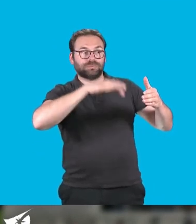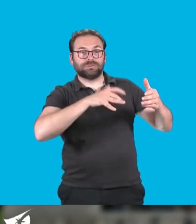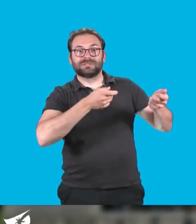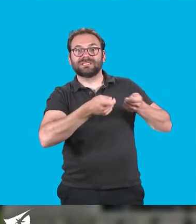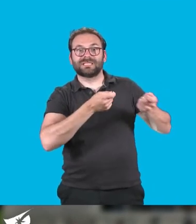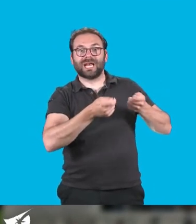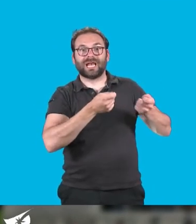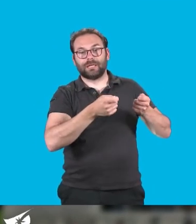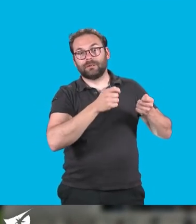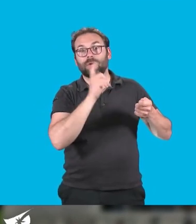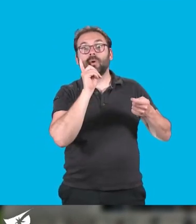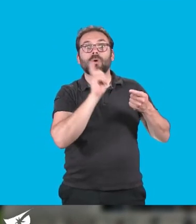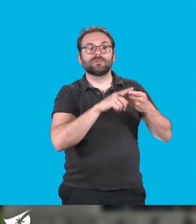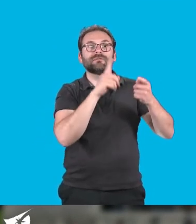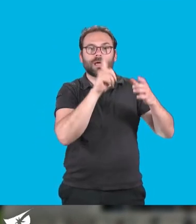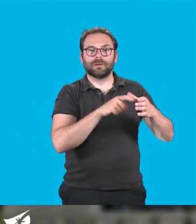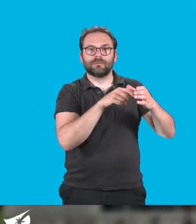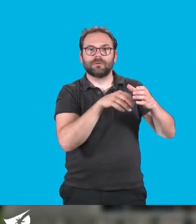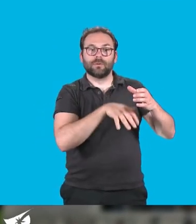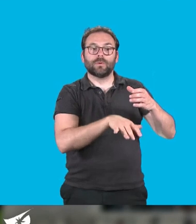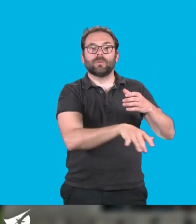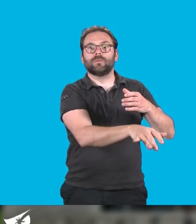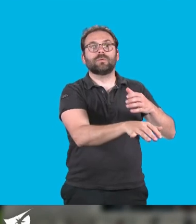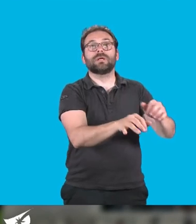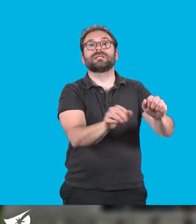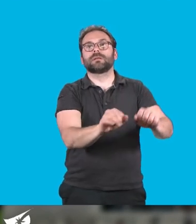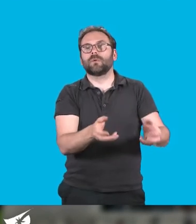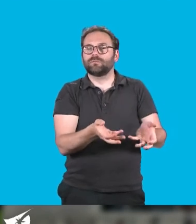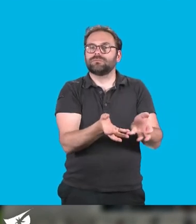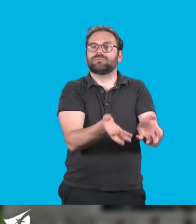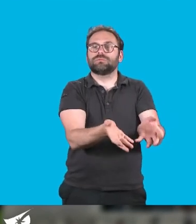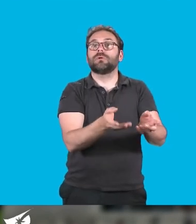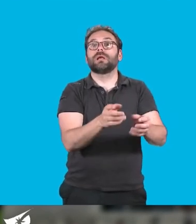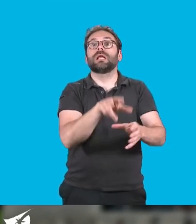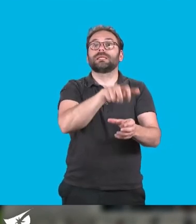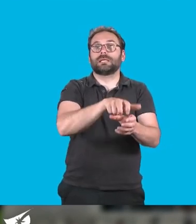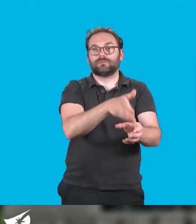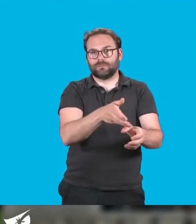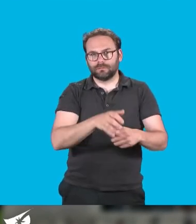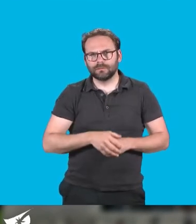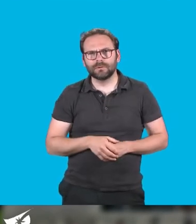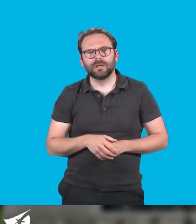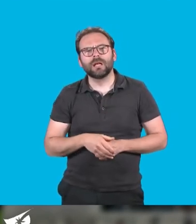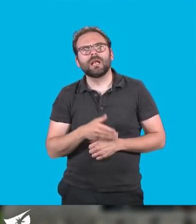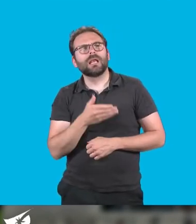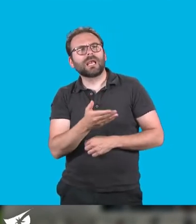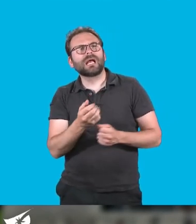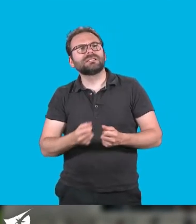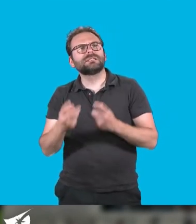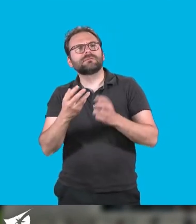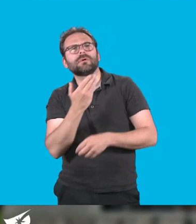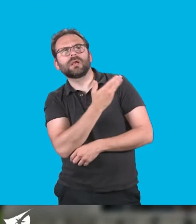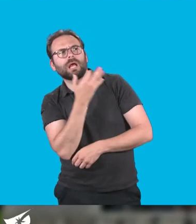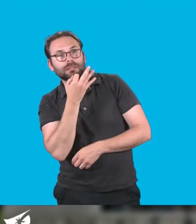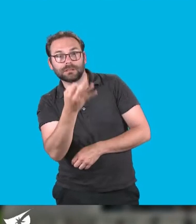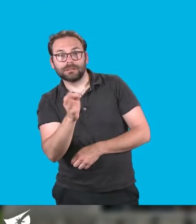pour ensuite les restituer aux ouvrages de traitement et donc les stations. Et puis ce chiffre-là que je vous rappelle, parce que